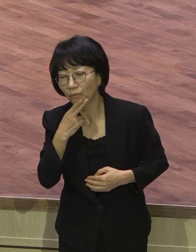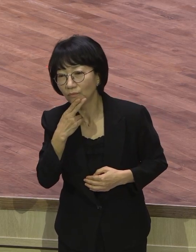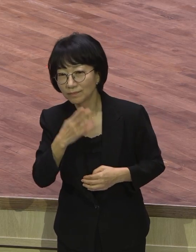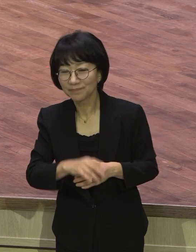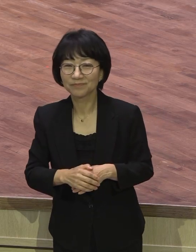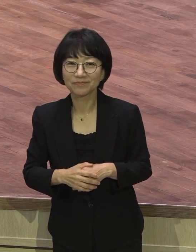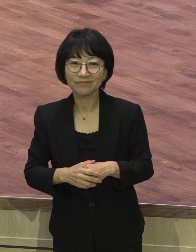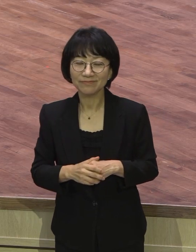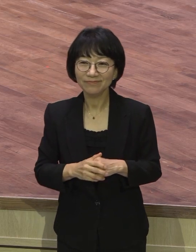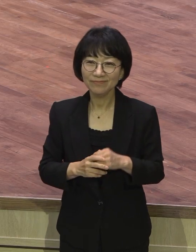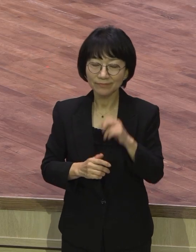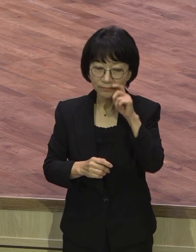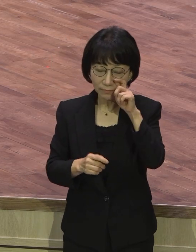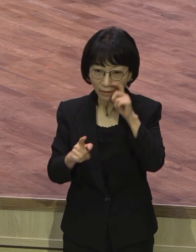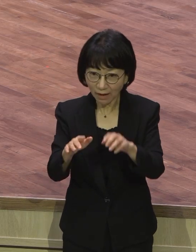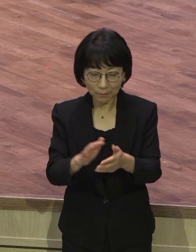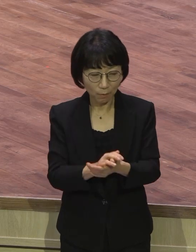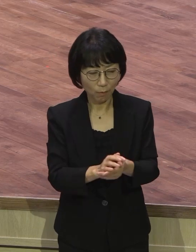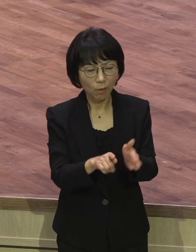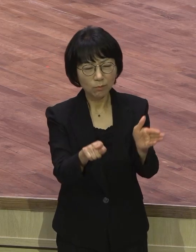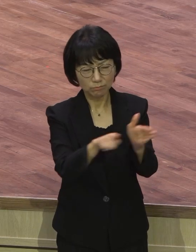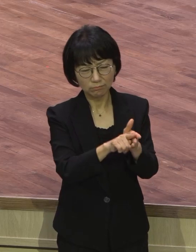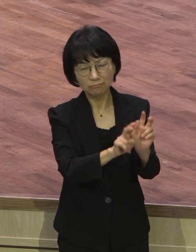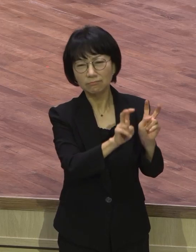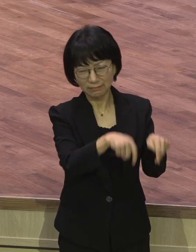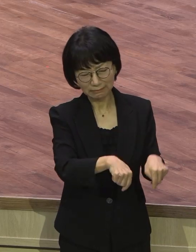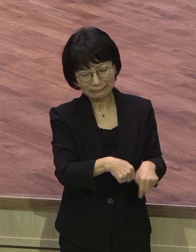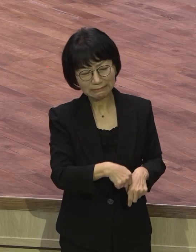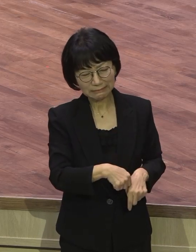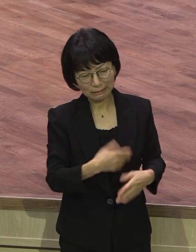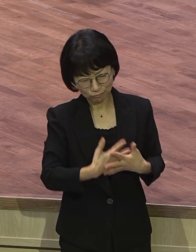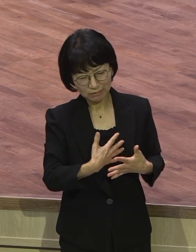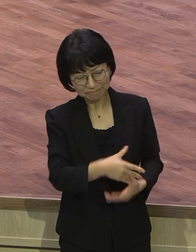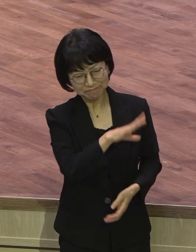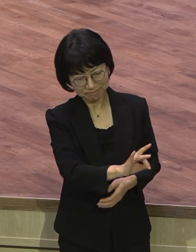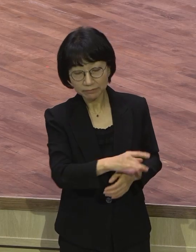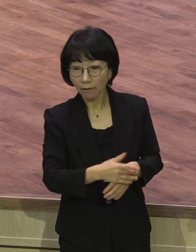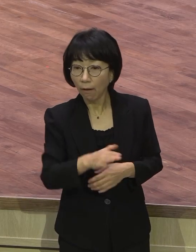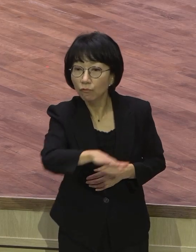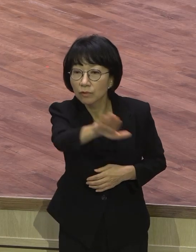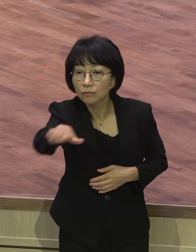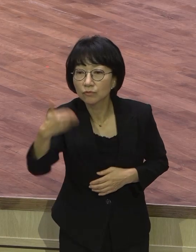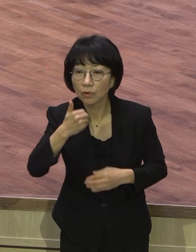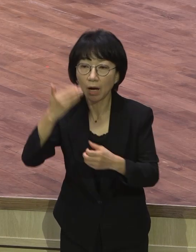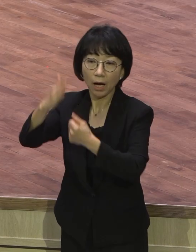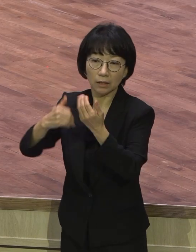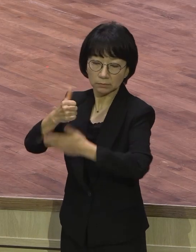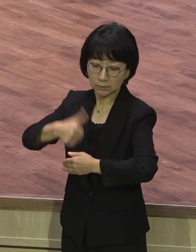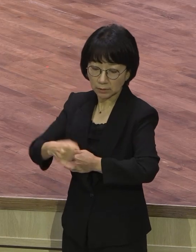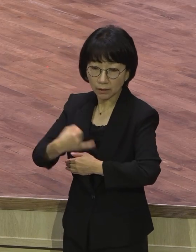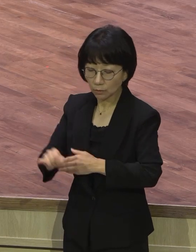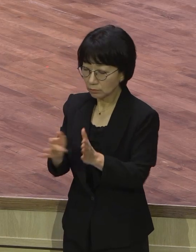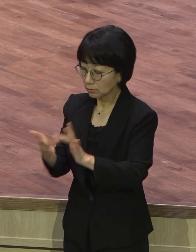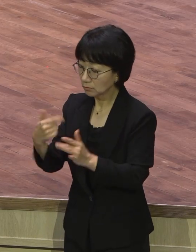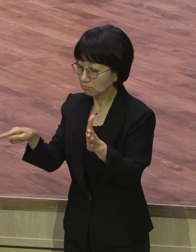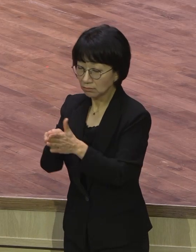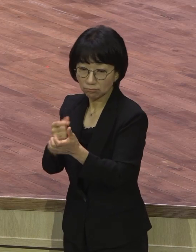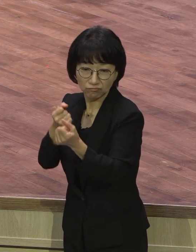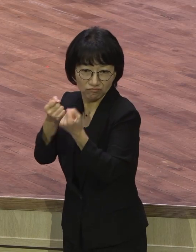문제는 불신자는 말 것 같고 예수를 믿는다고 하는 하나님의 자녀가 되었음에도